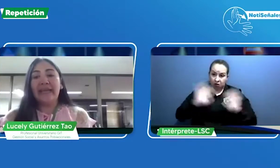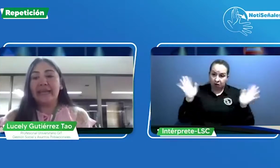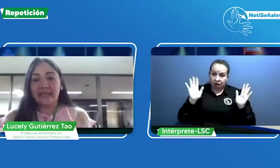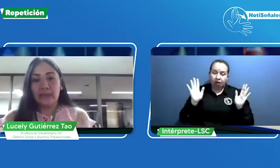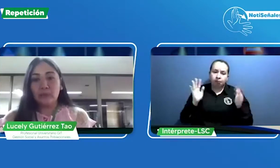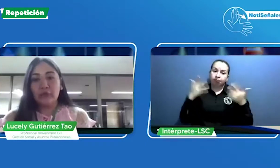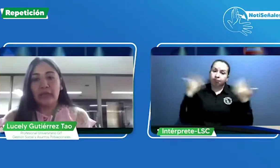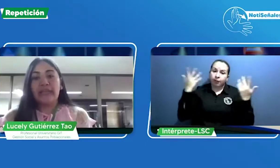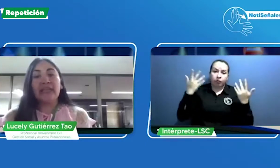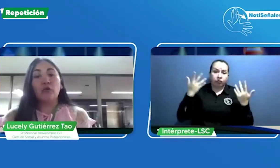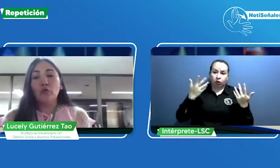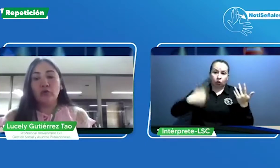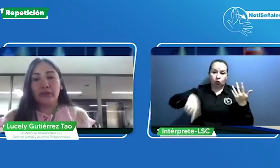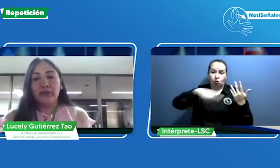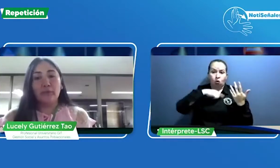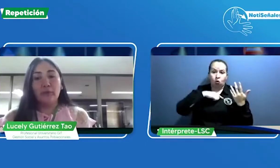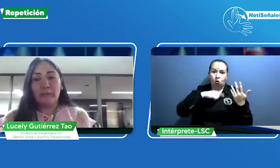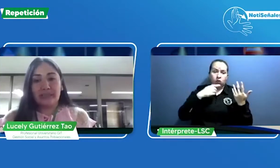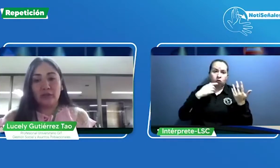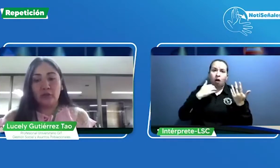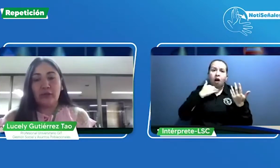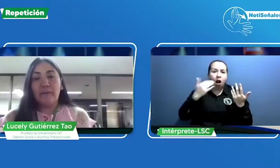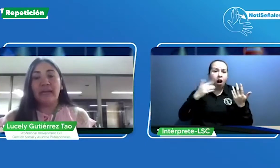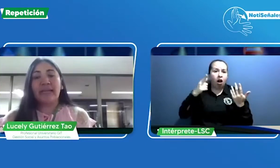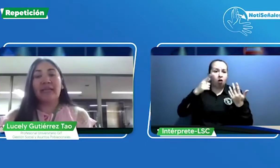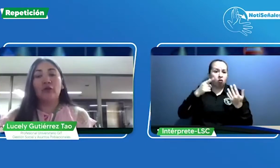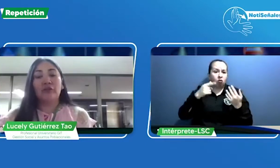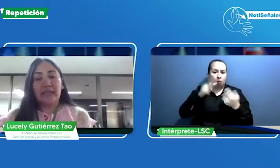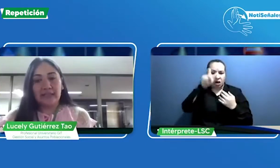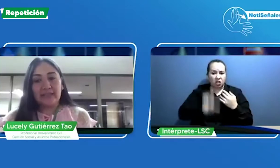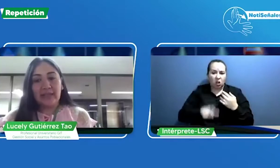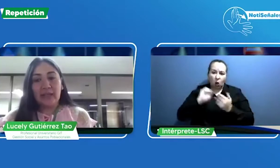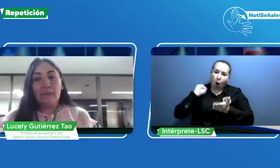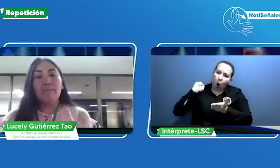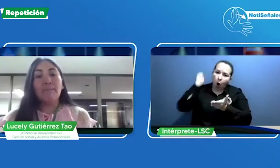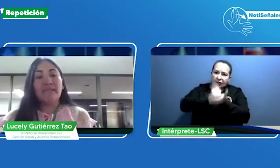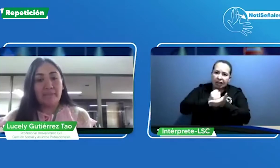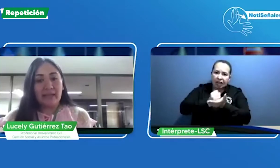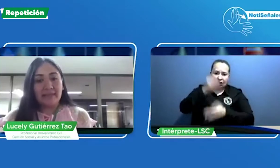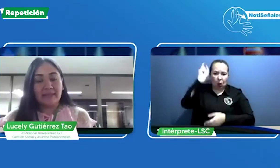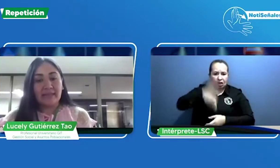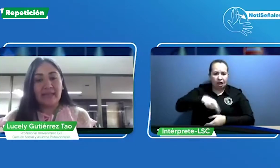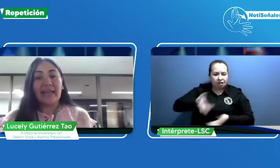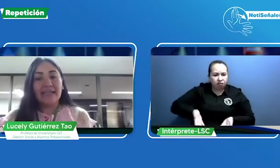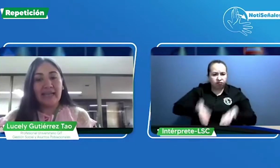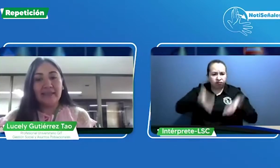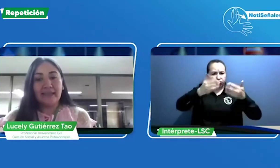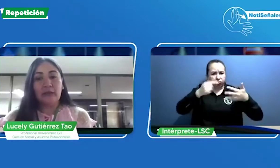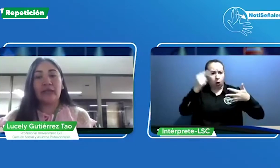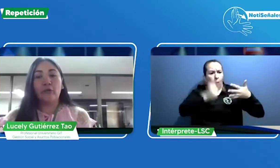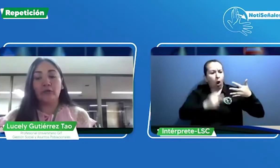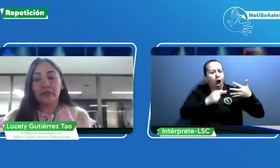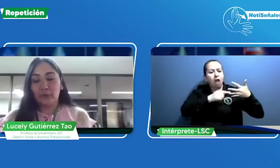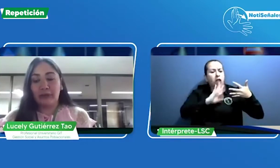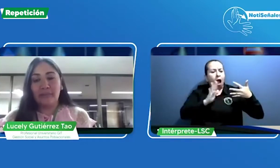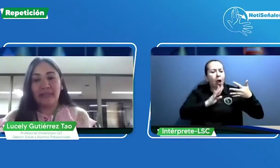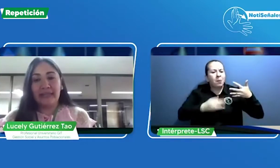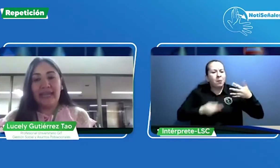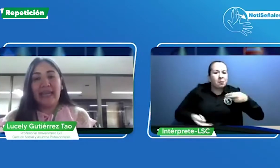nunca ejercemos ningún tipo de presión para que el contratista vaya más allá de lo que